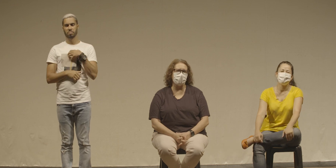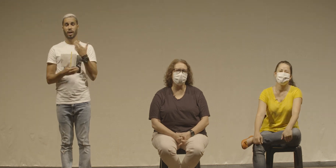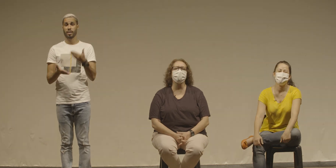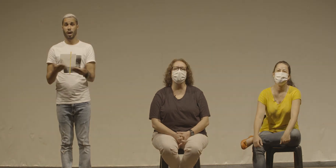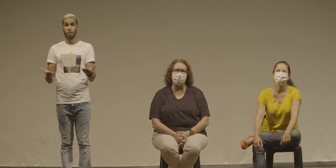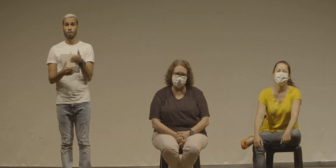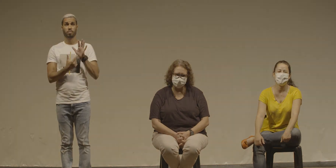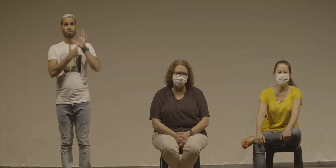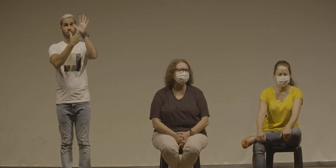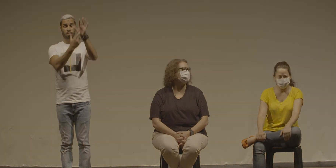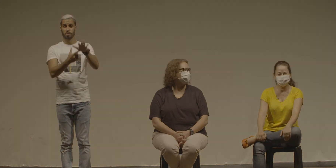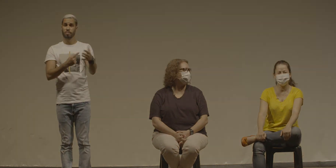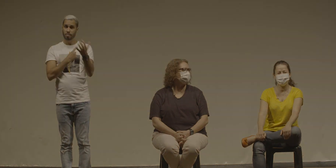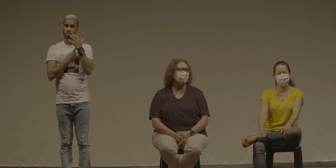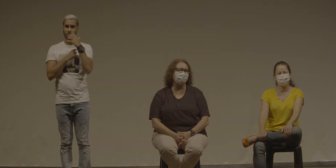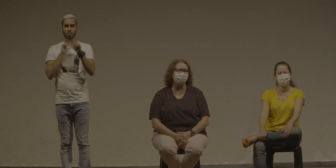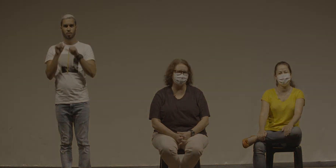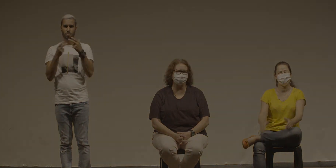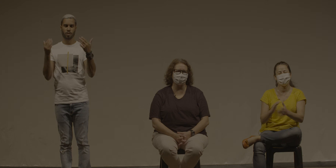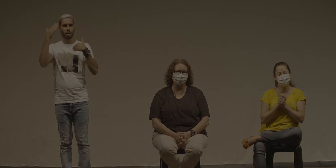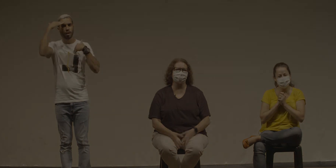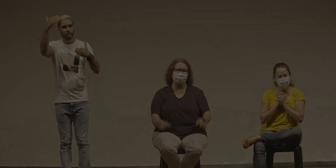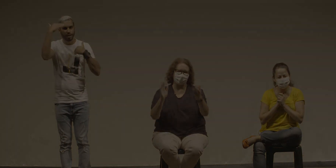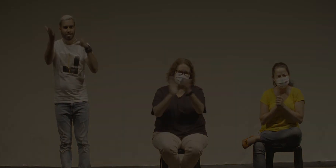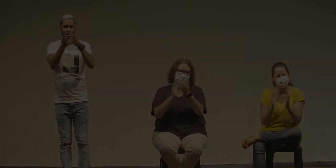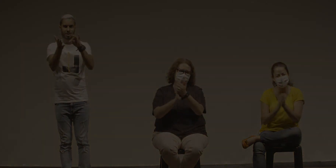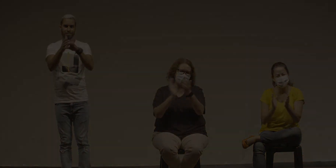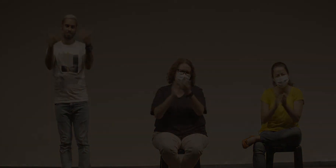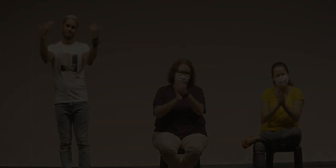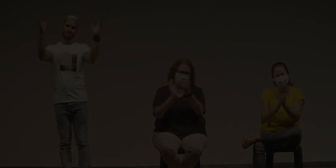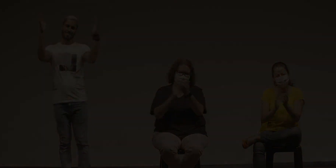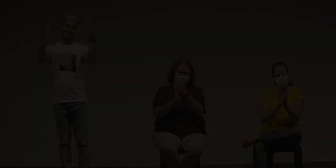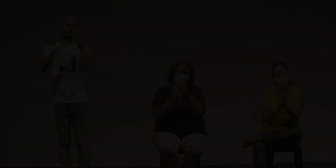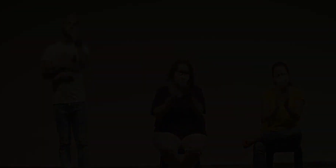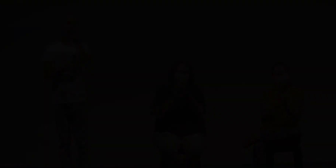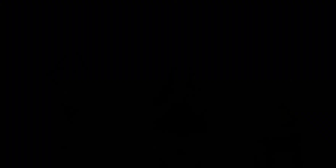Então é isso, muito obrigada. Obrigada. Obrigada. Bom dia para você. Bom dia.